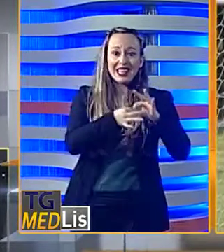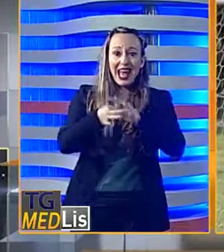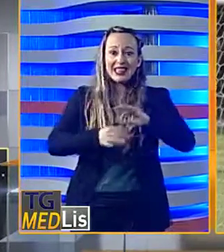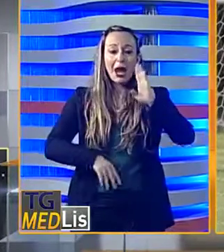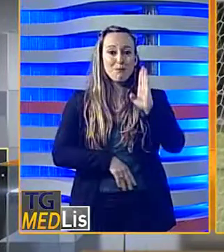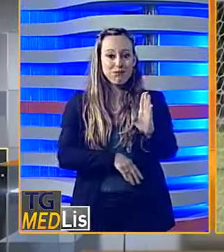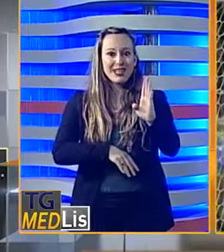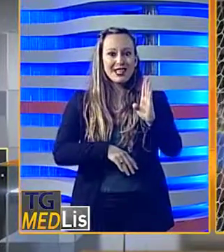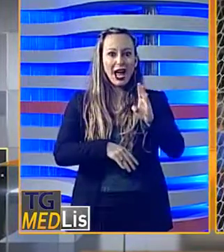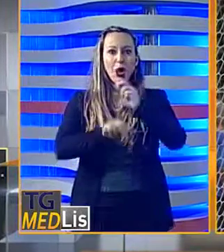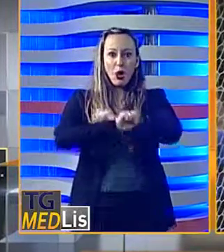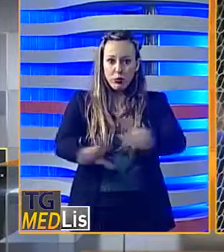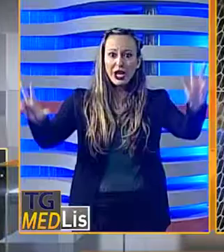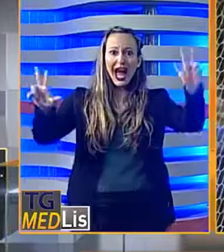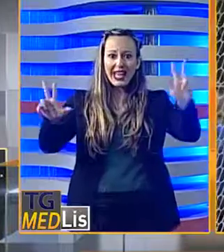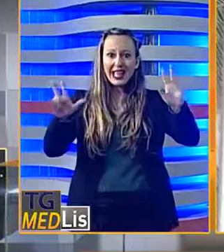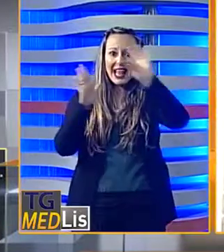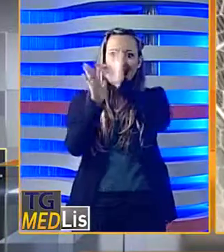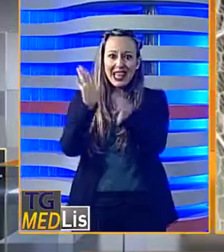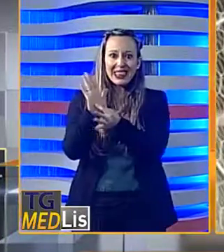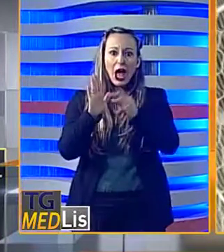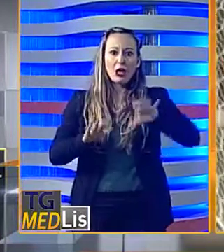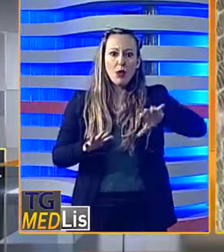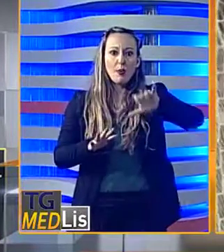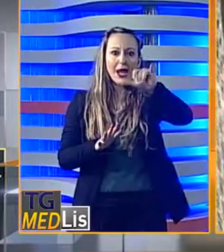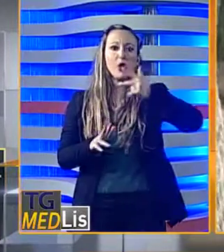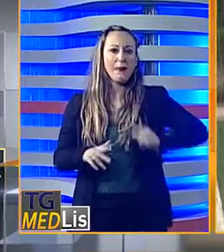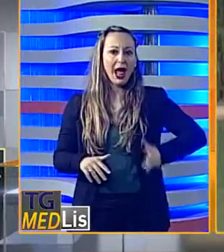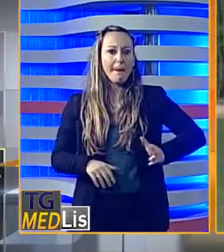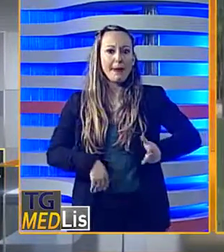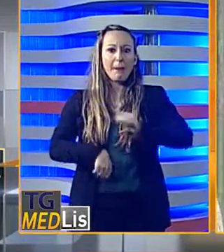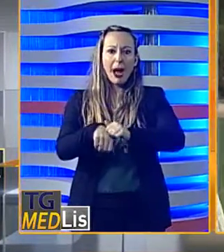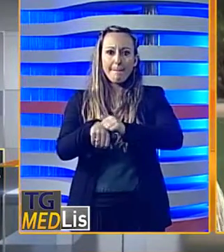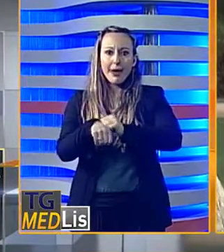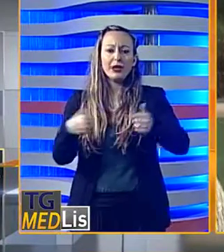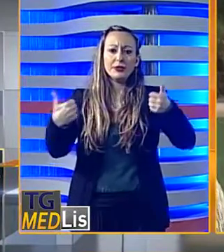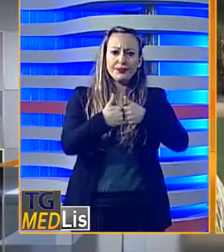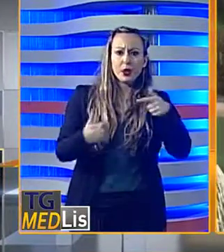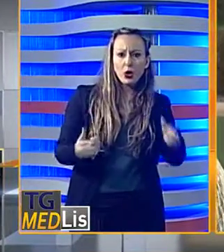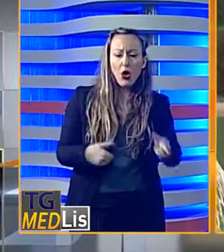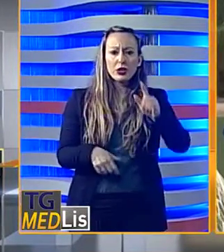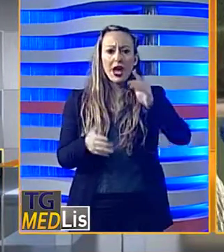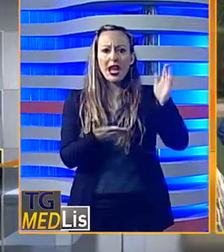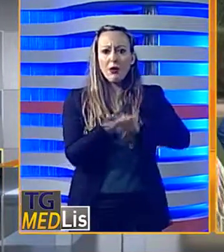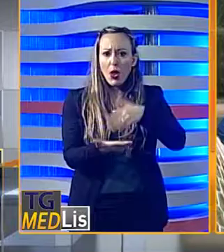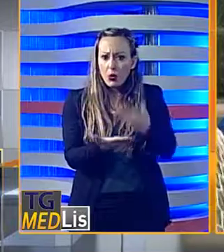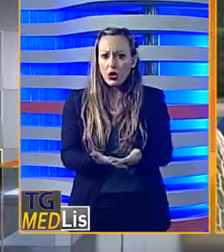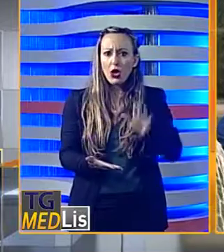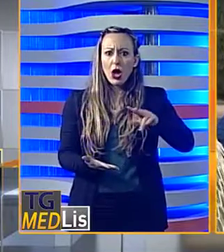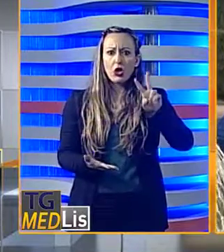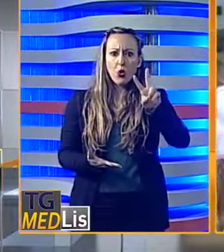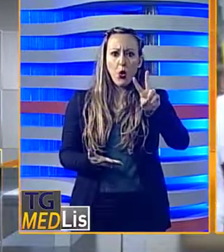La Lega B ha comunicato la data del recupero di Parma-Palermo, sfida valida per la 29esima giornata